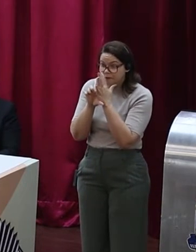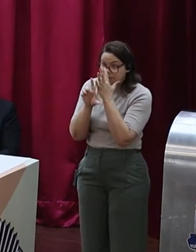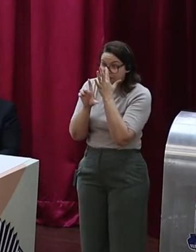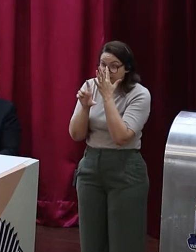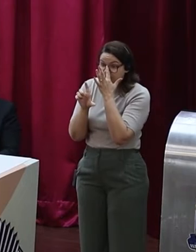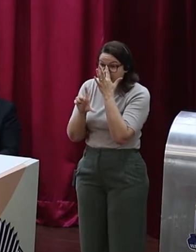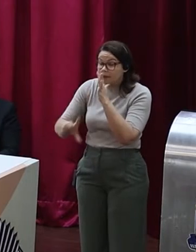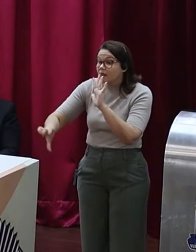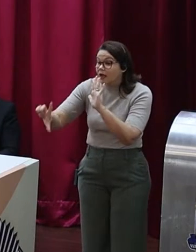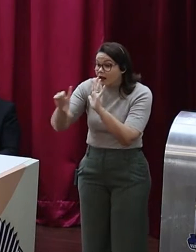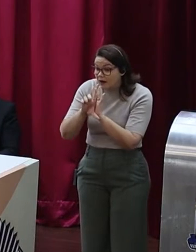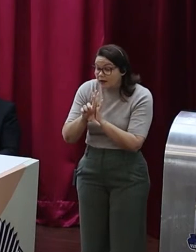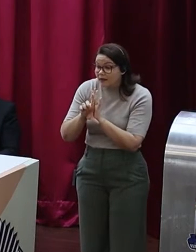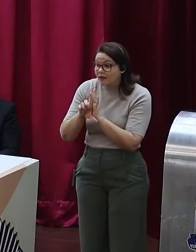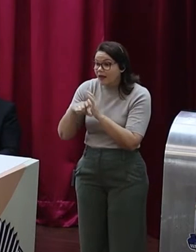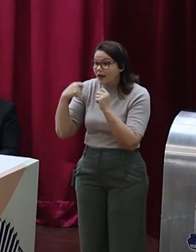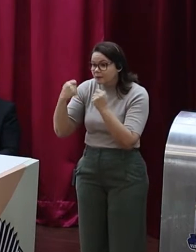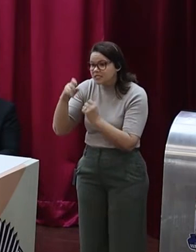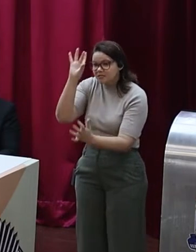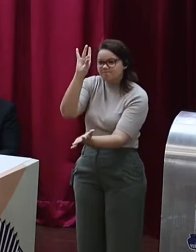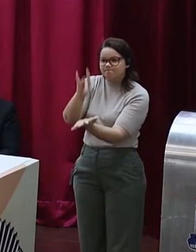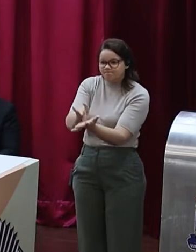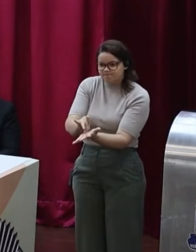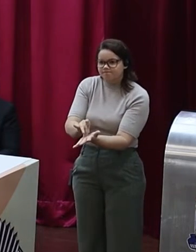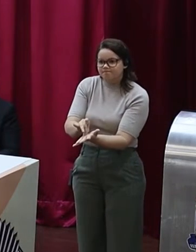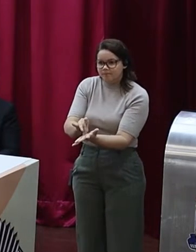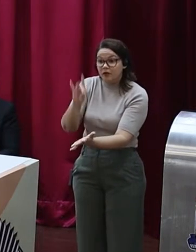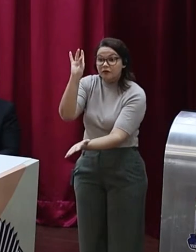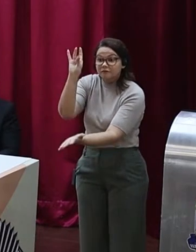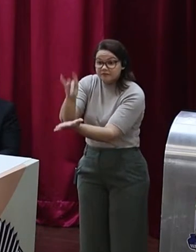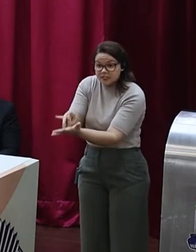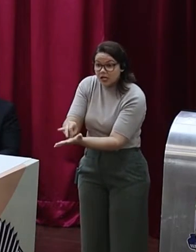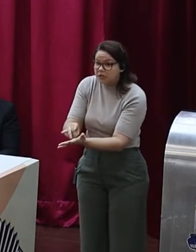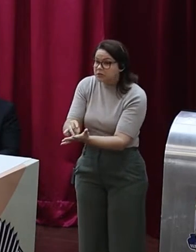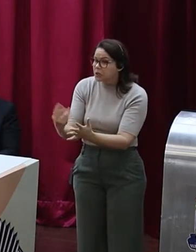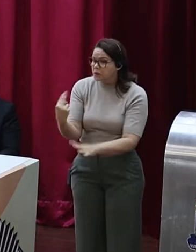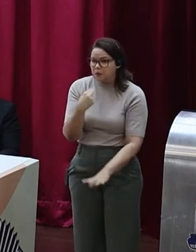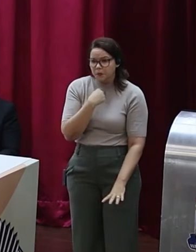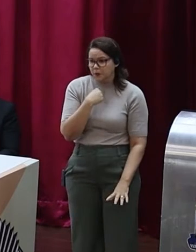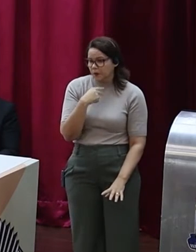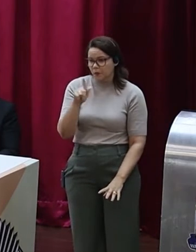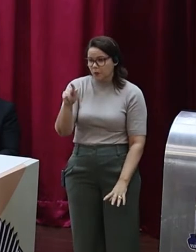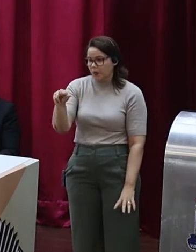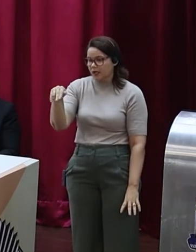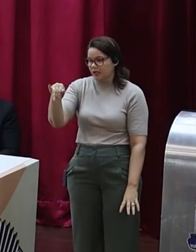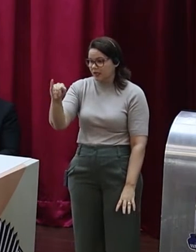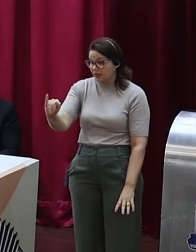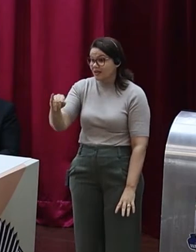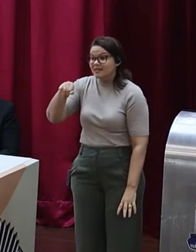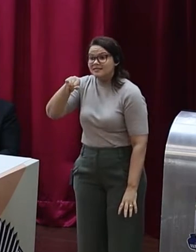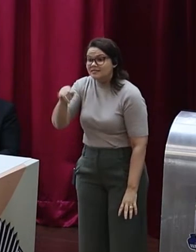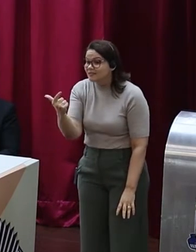reglamentar ese artículo. Entonces, no podemos oficializar el guaraní, no tenemos la ley. El Estado no hizo